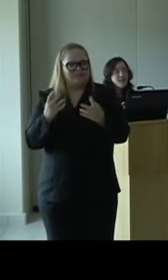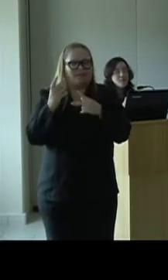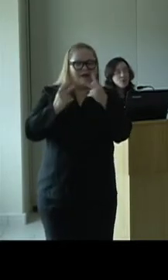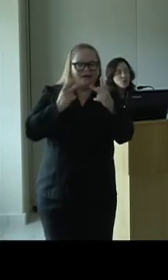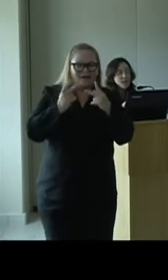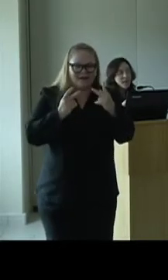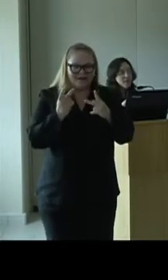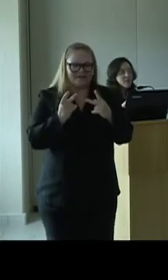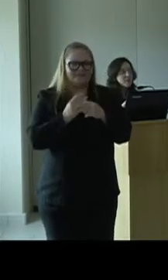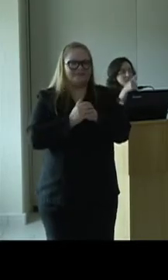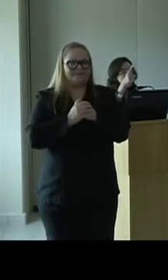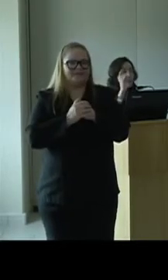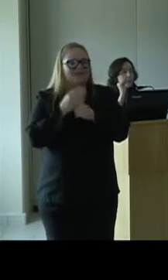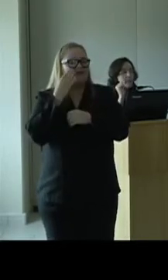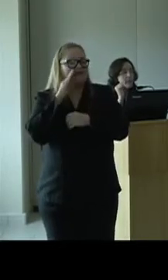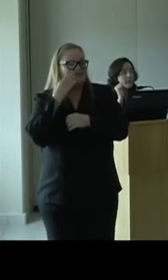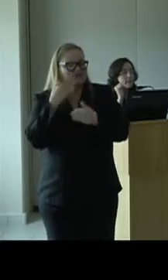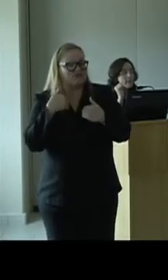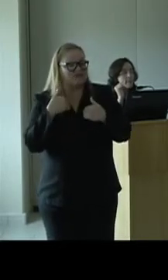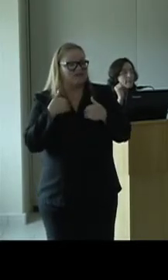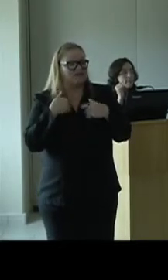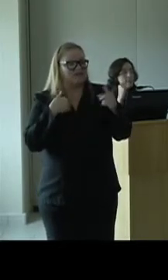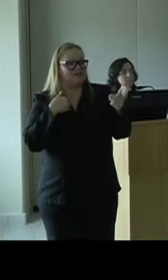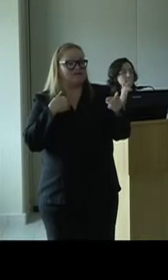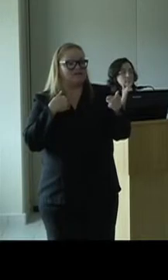puede... Ella abrió su página de Facebook. ¿En qué carro la